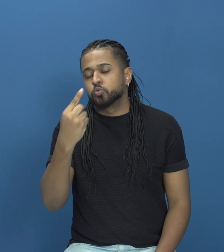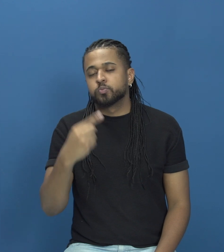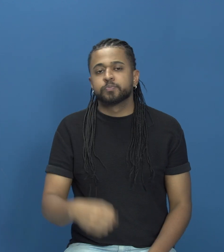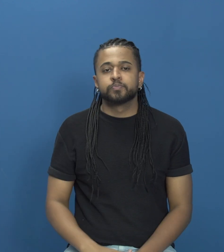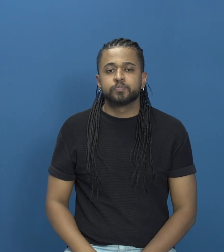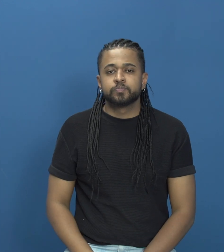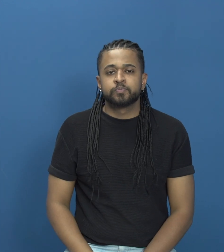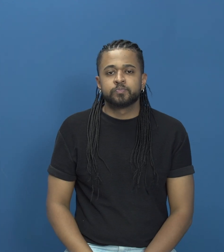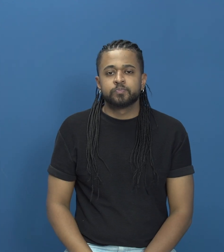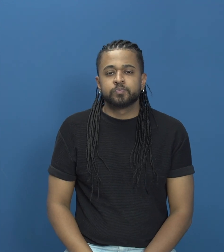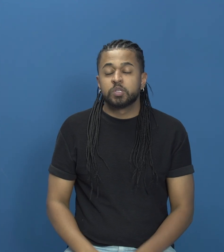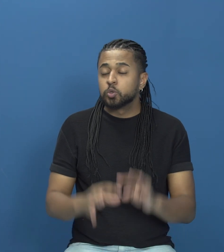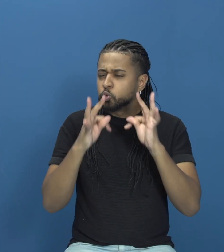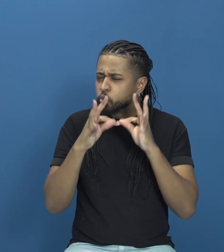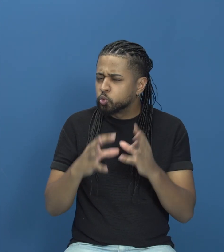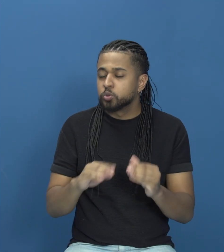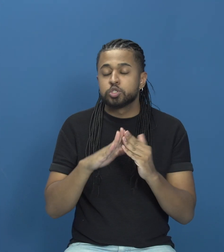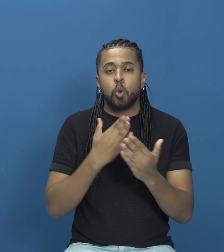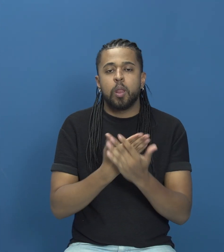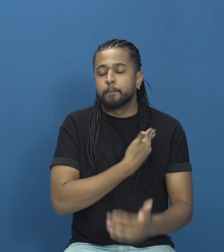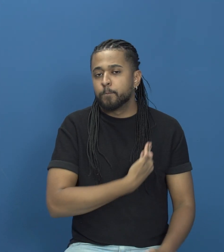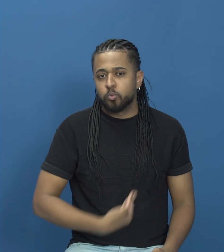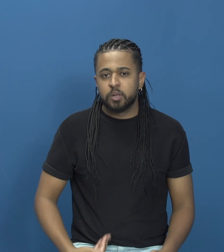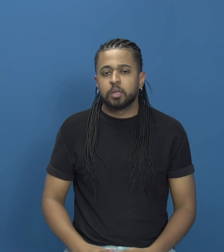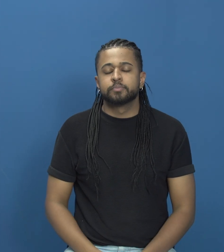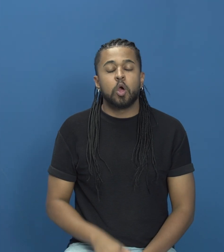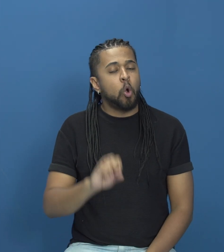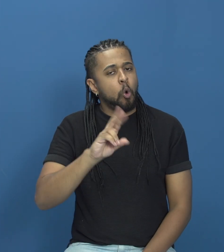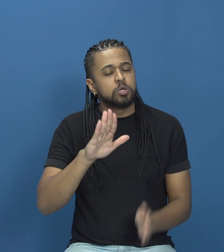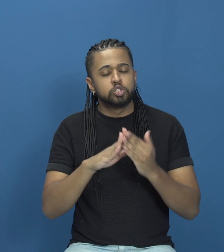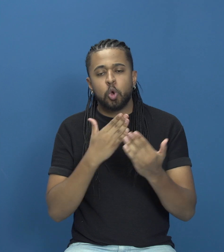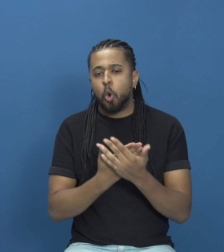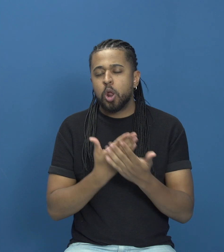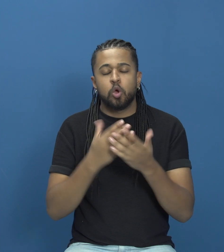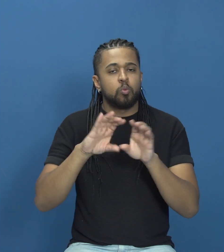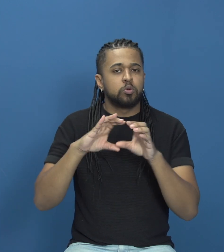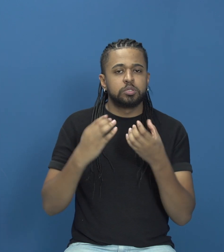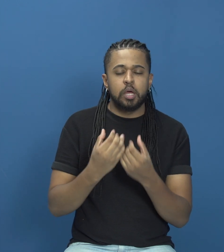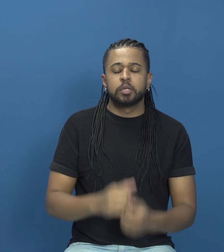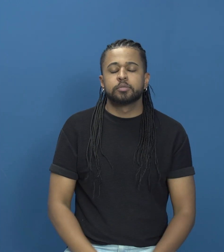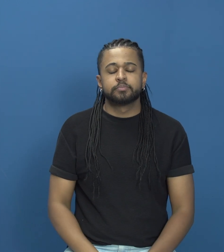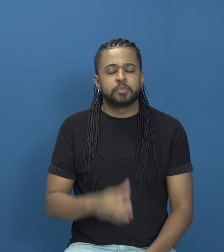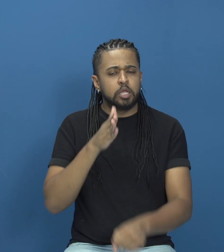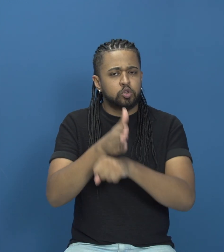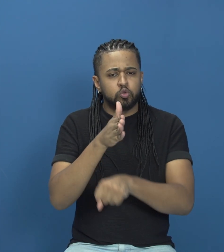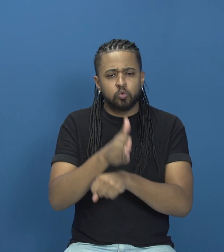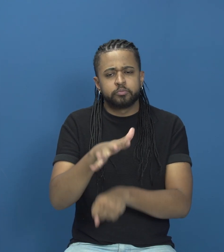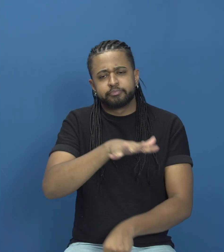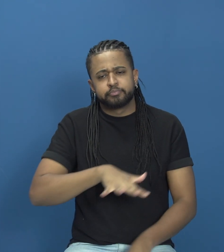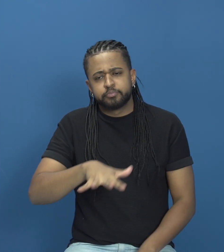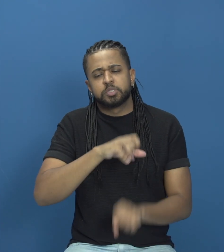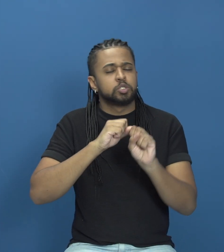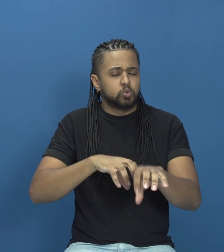7.5.2.1. Integralmente em escola pública ou em escolas comunitárias que atuam no âmbito da